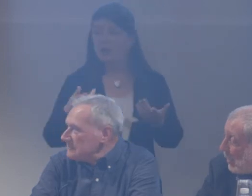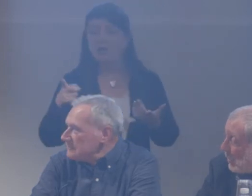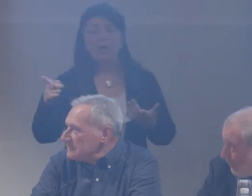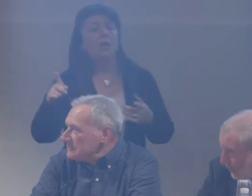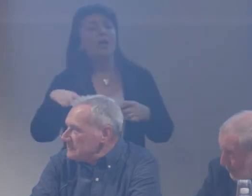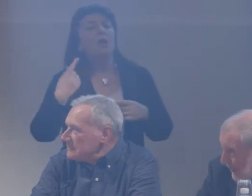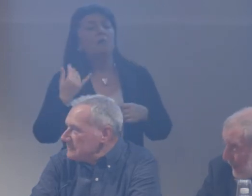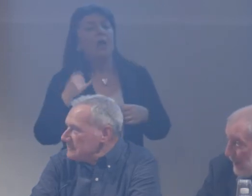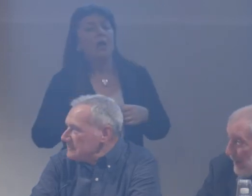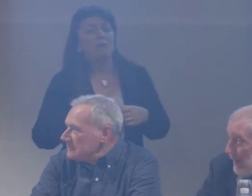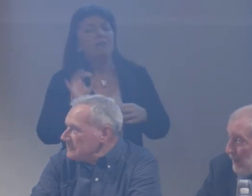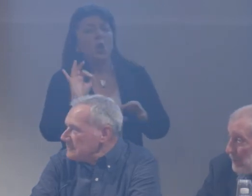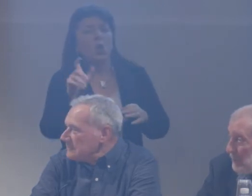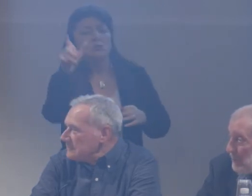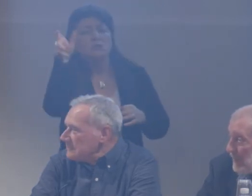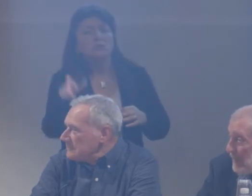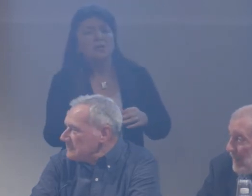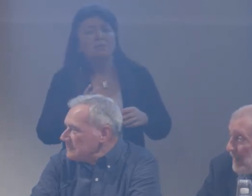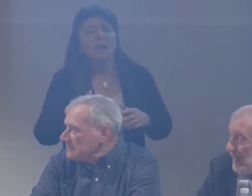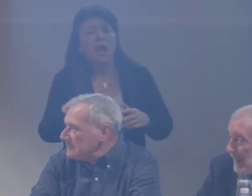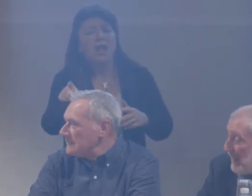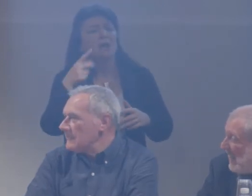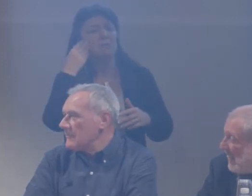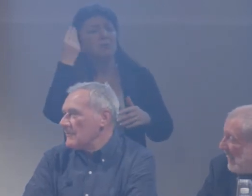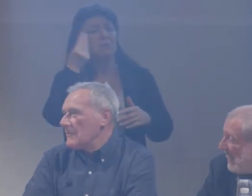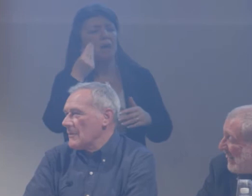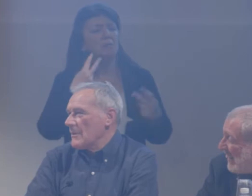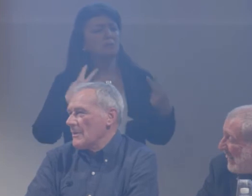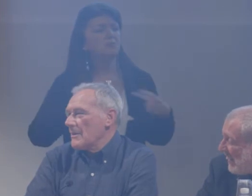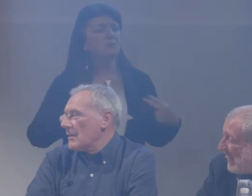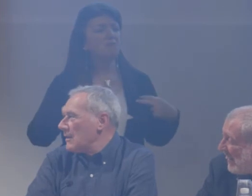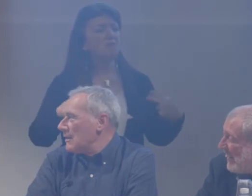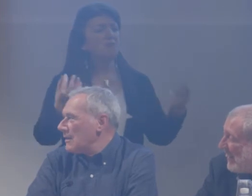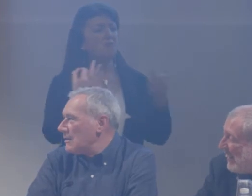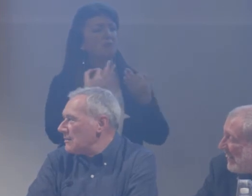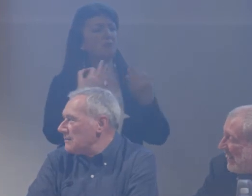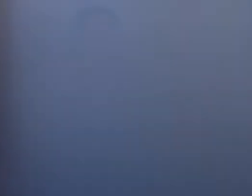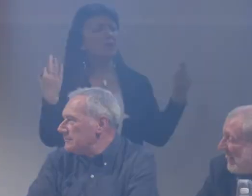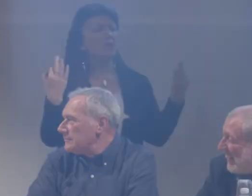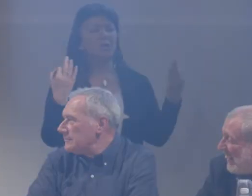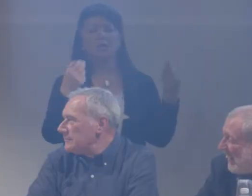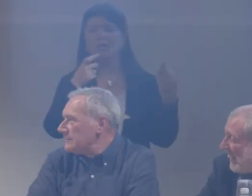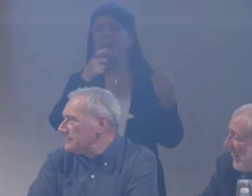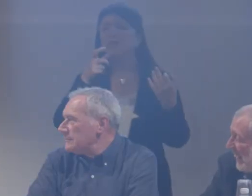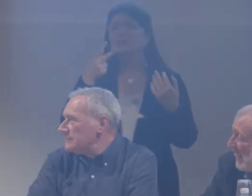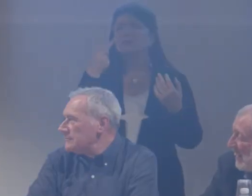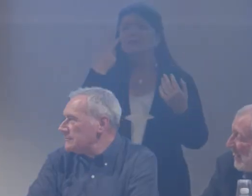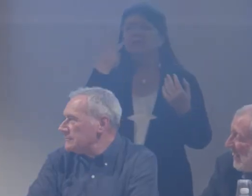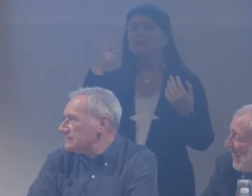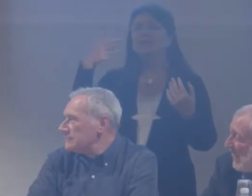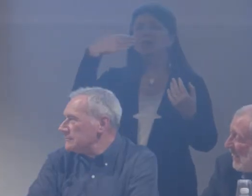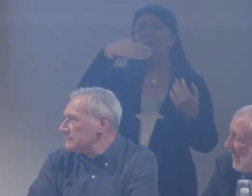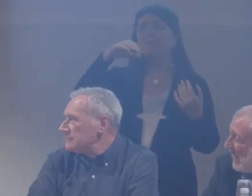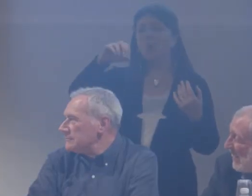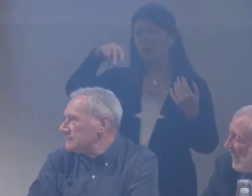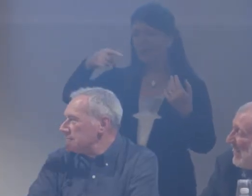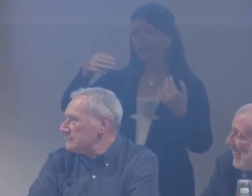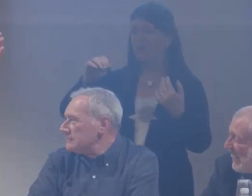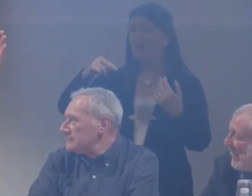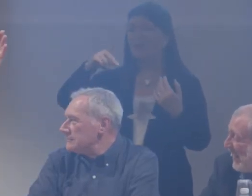bene. Se c'è un palermitano, avete amici palermitani, se voi guardate Monte Pellegrino, con lui tira fuori la frase: